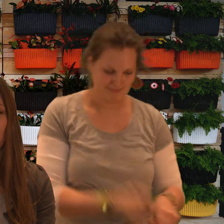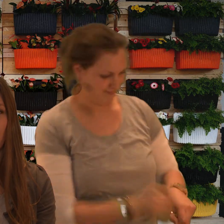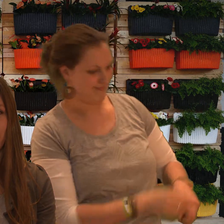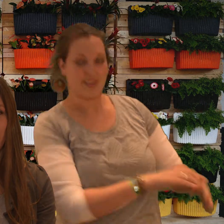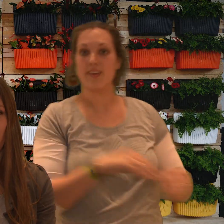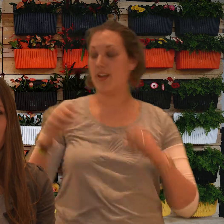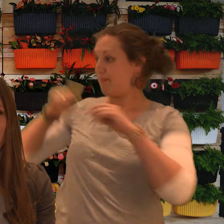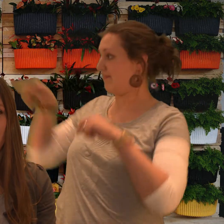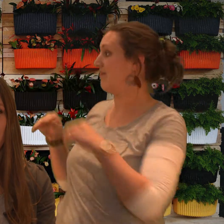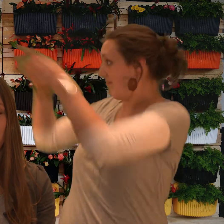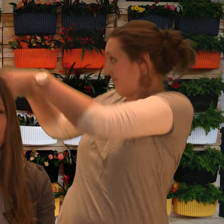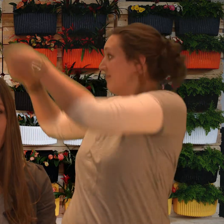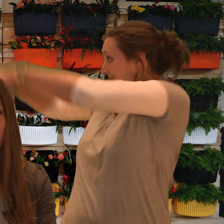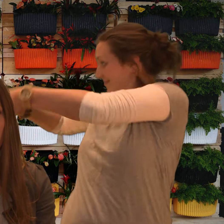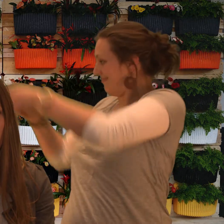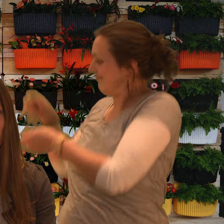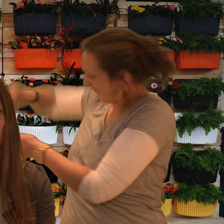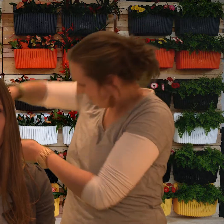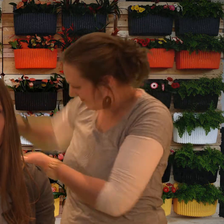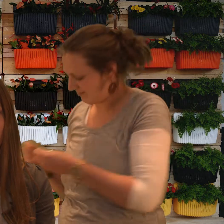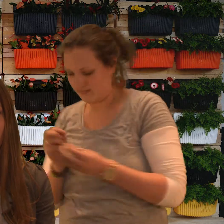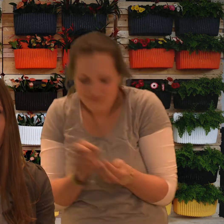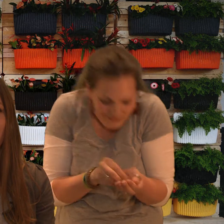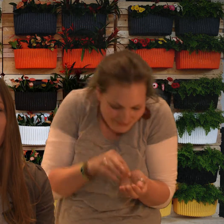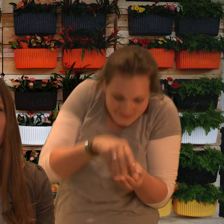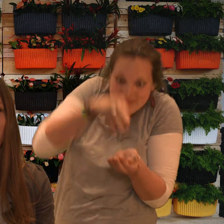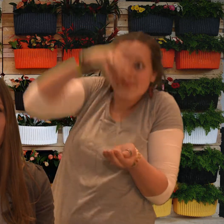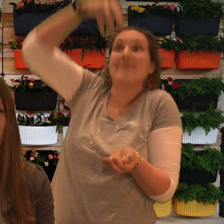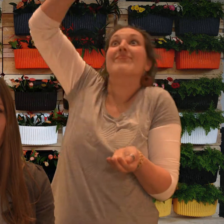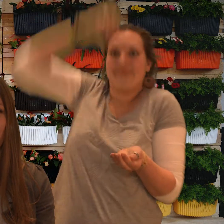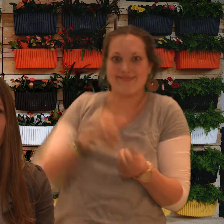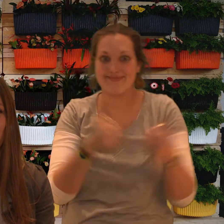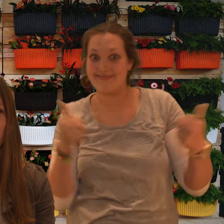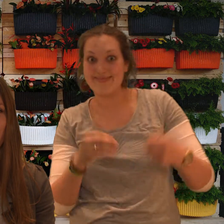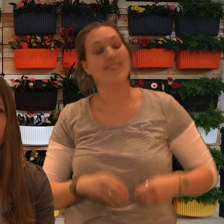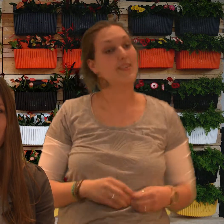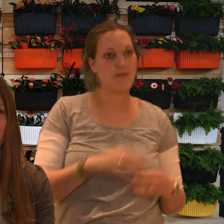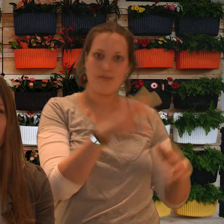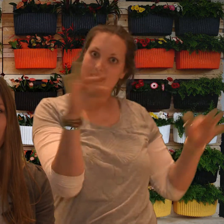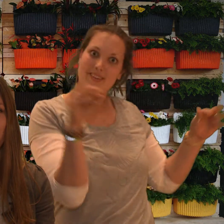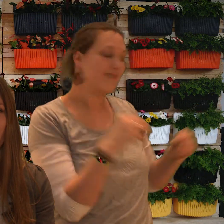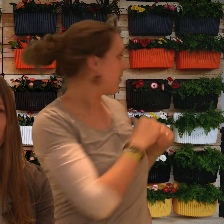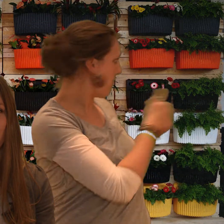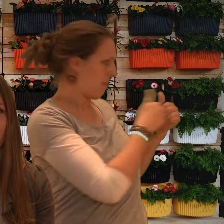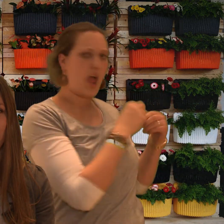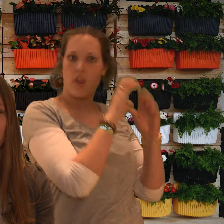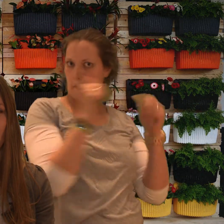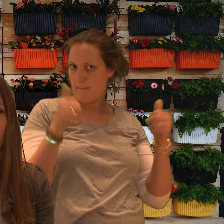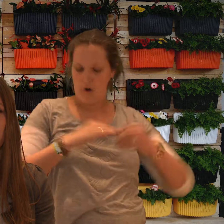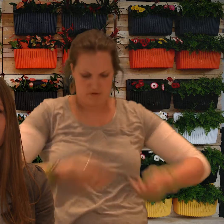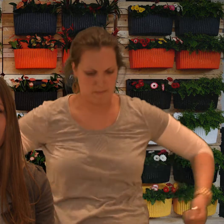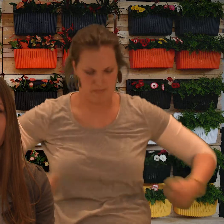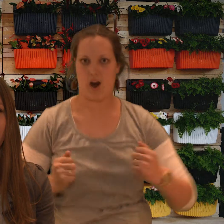een buitenmuur in de tuin. Vanaf het zaadje tot aan de vrucht. En wat dacht je van een mooie wand met groene planten boven de bank